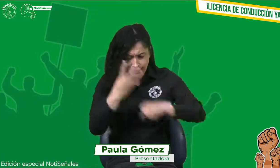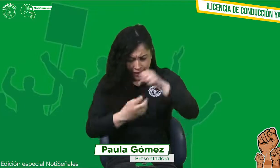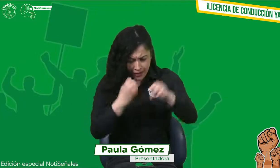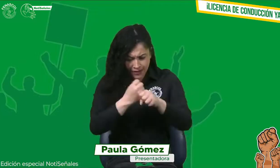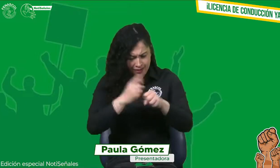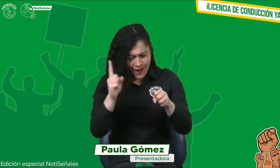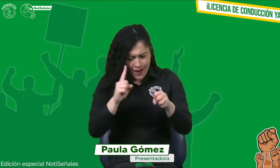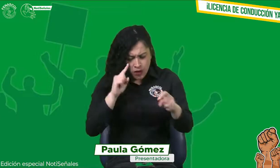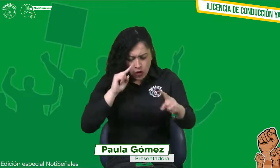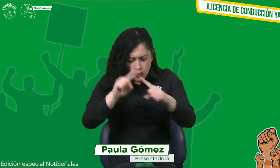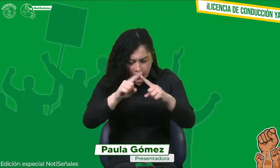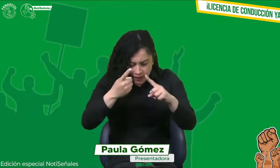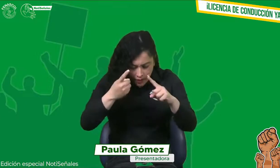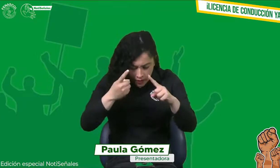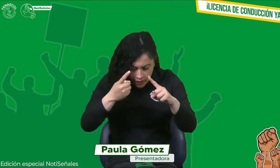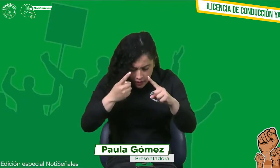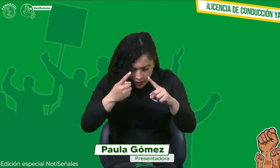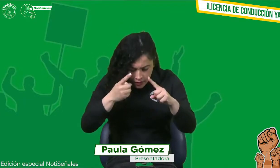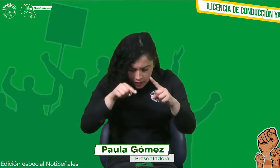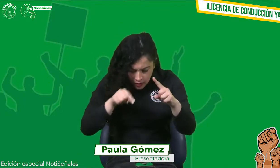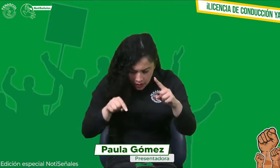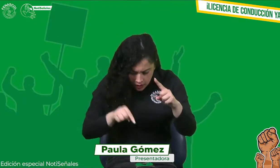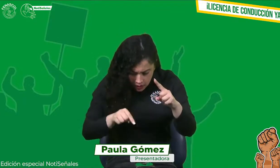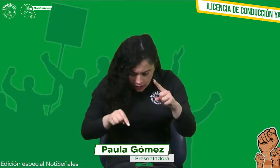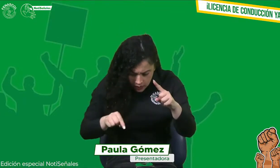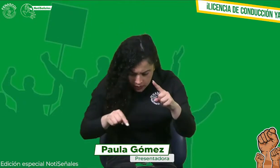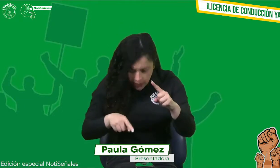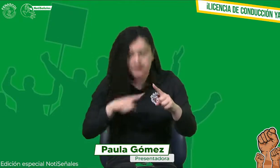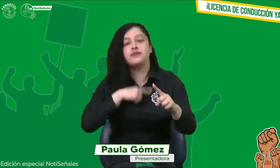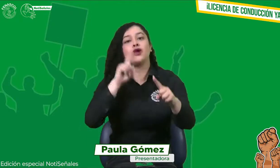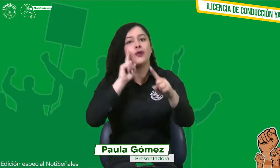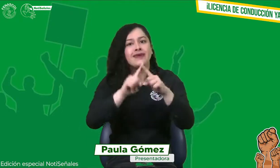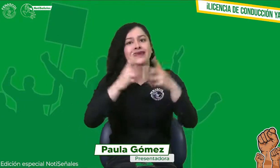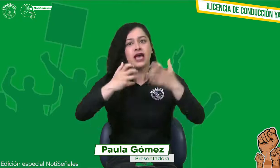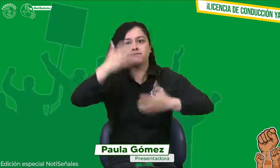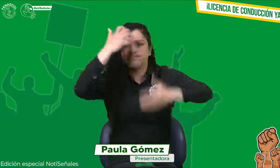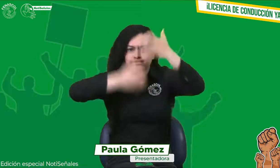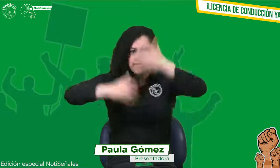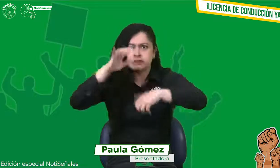desacuerdo con estos temas, este tema de los 3 años.